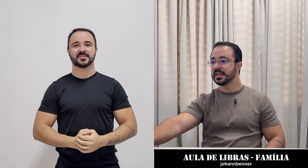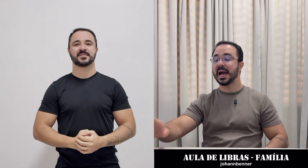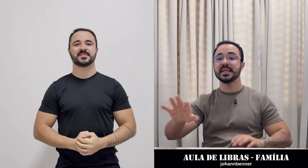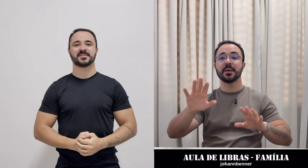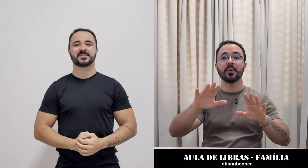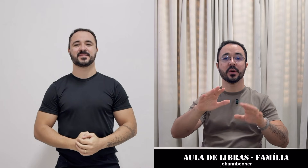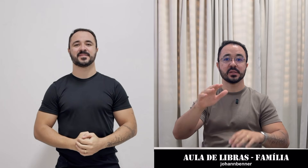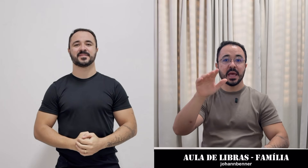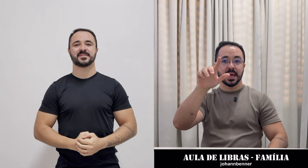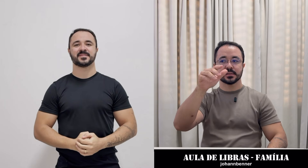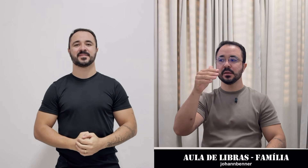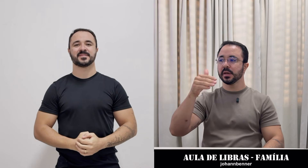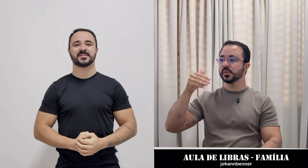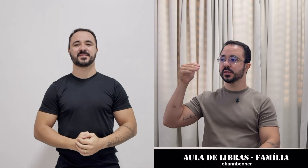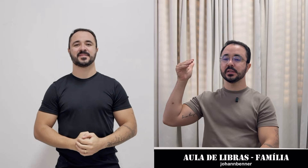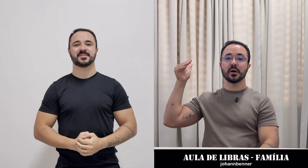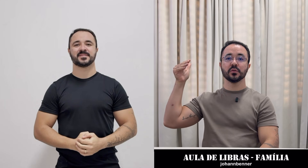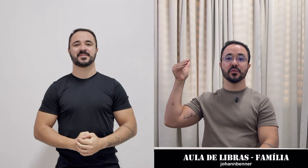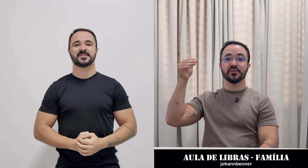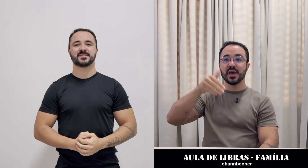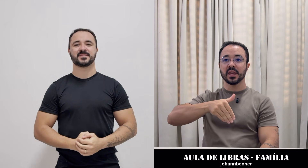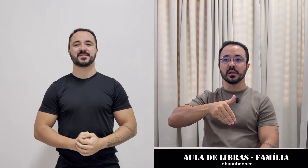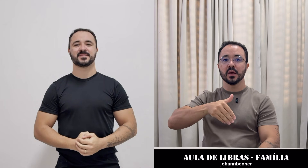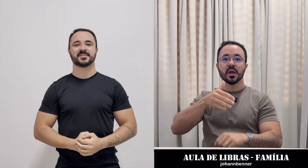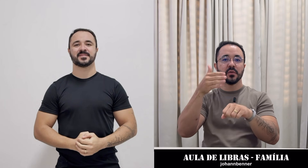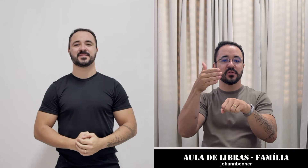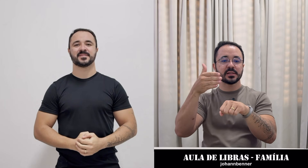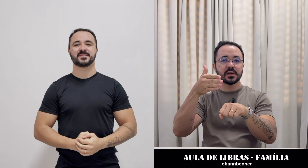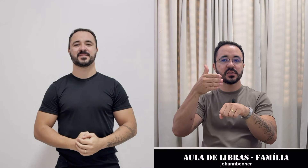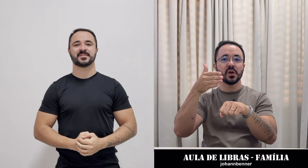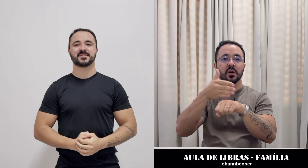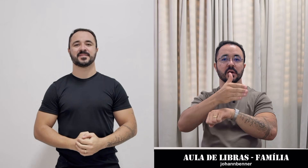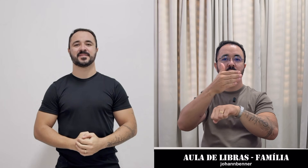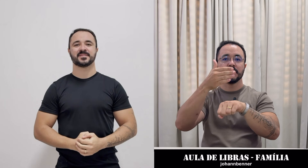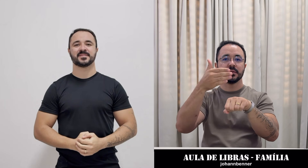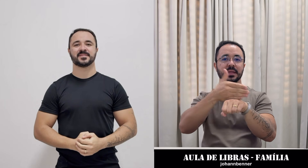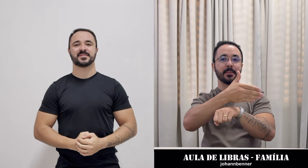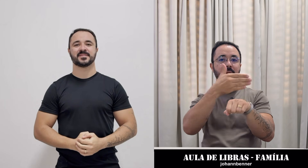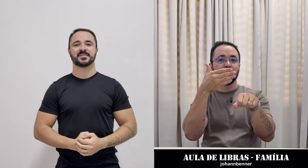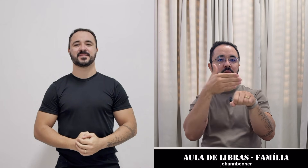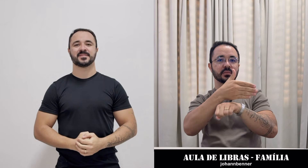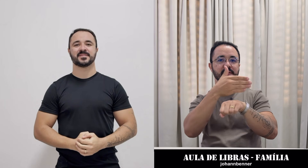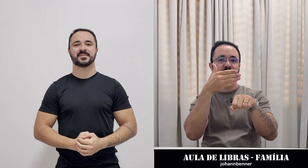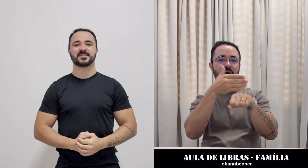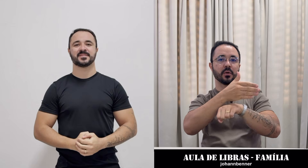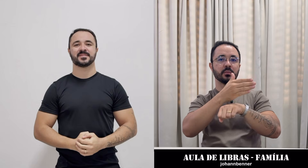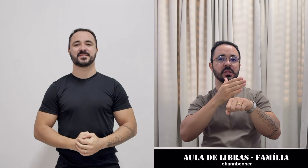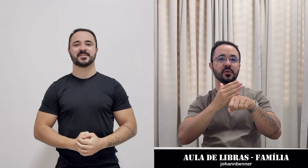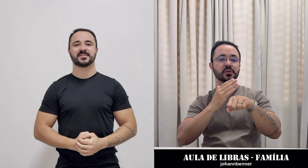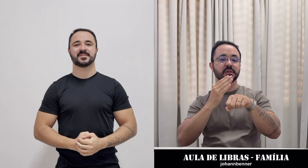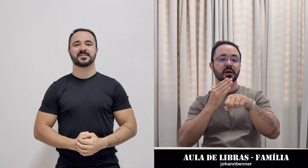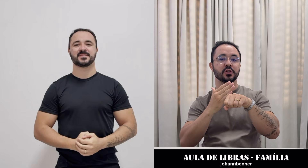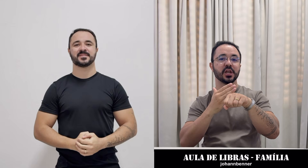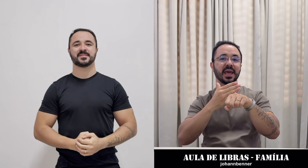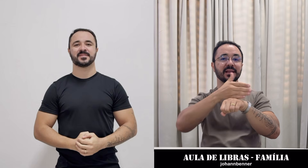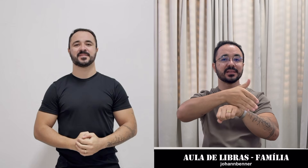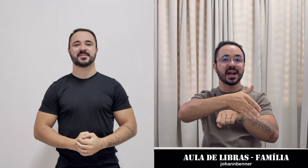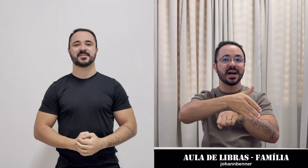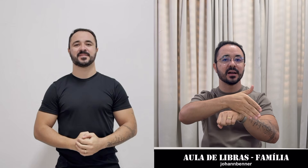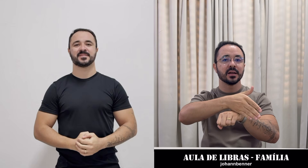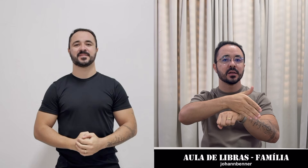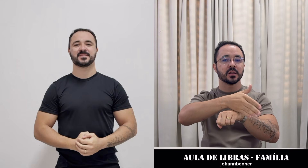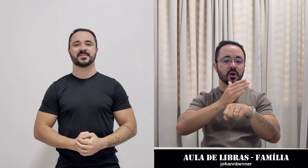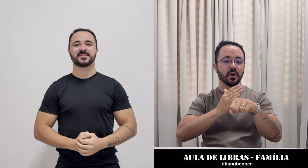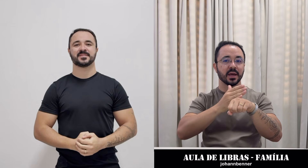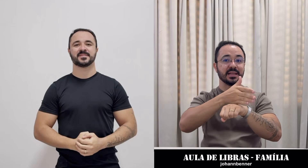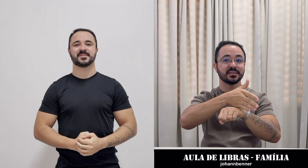Pronto. E aí depois, esse mesmo sinal do vem, eu vou fazer assim, ó, na mão, dessa forma, como se fosse o sinal de